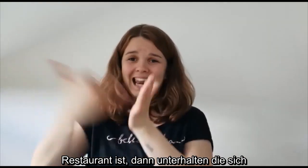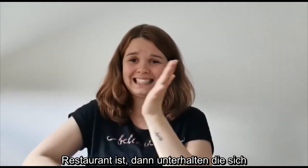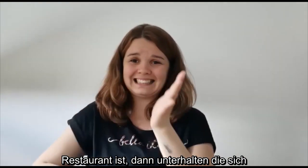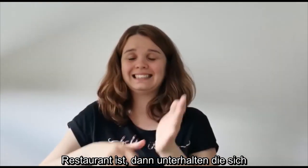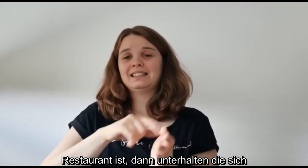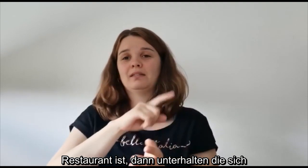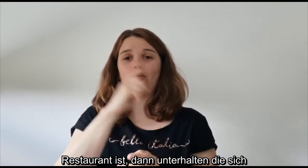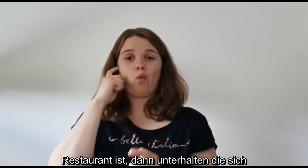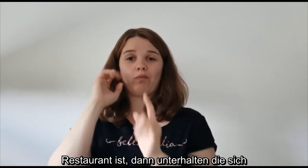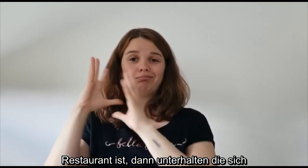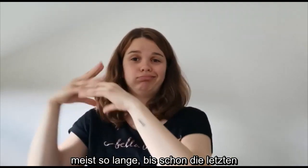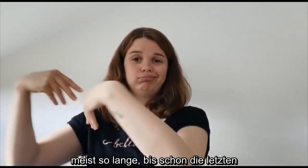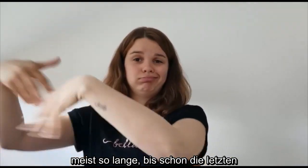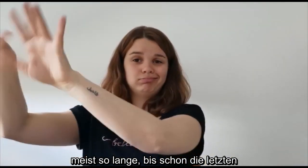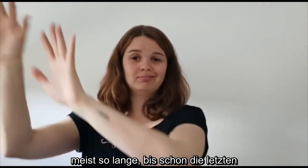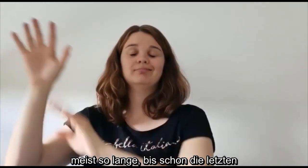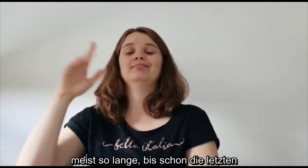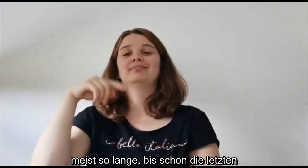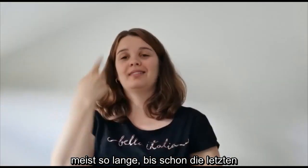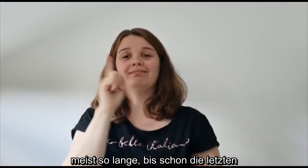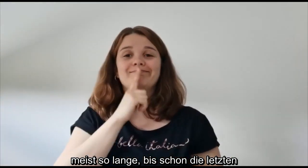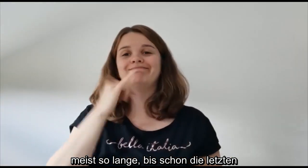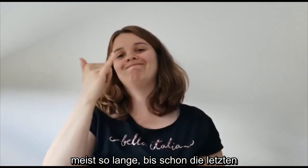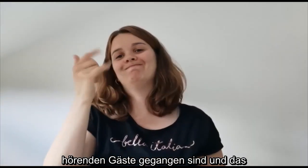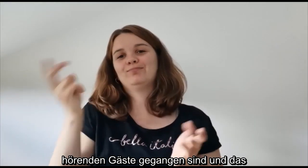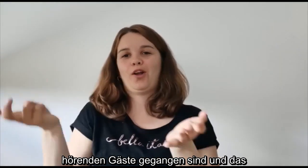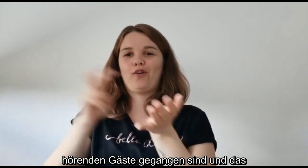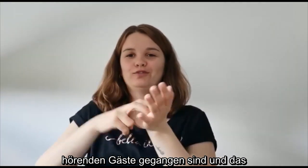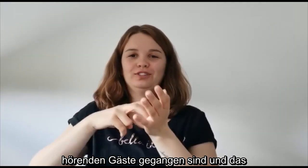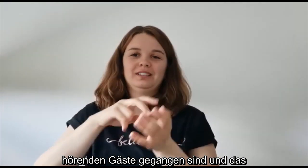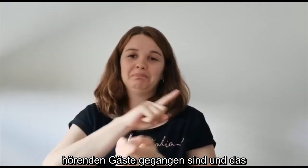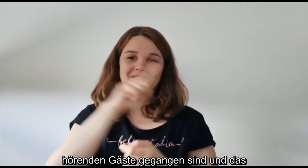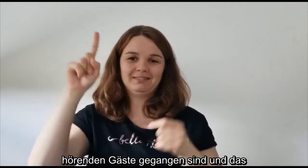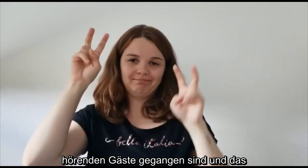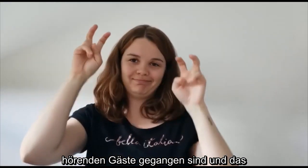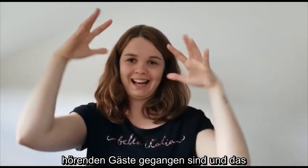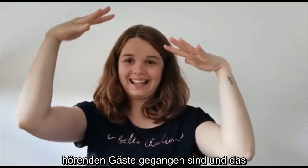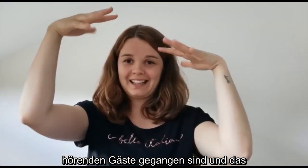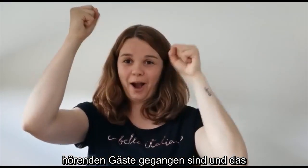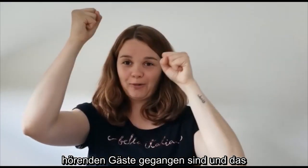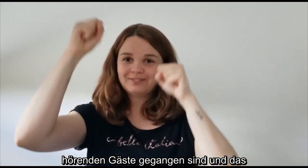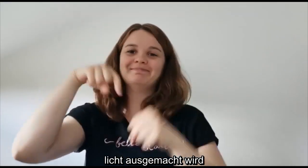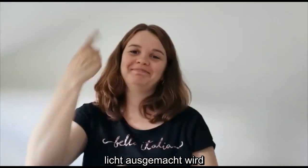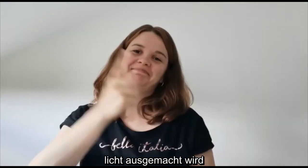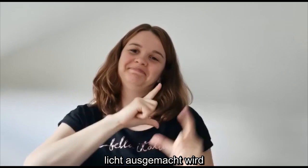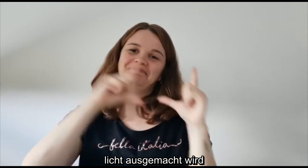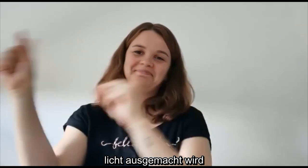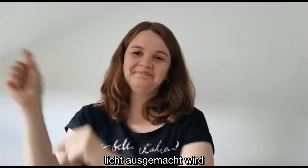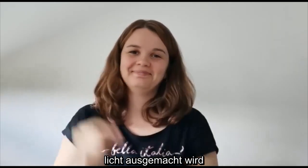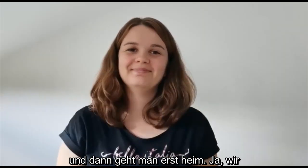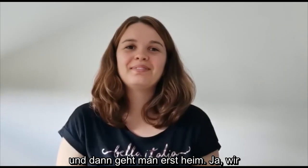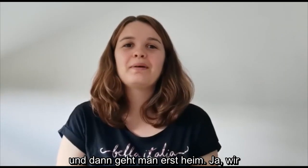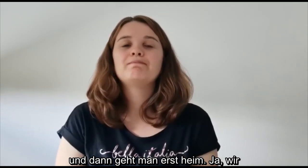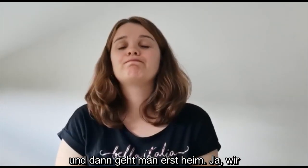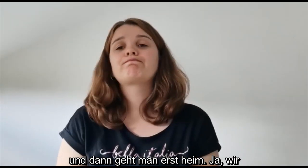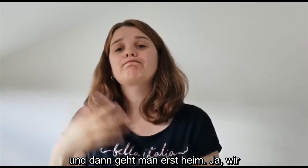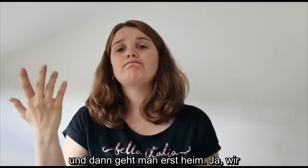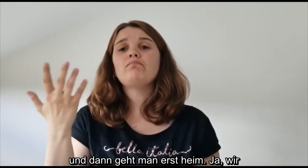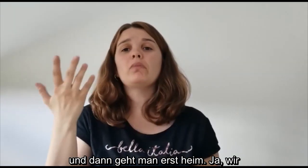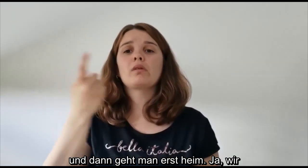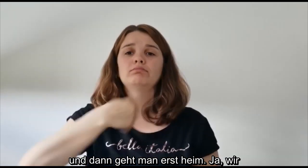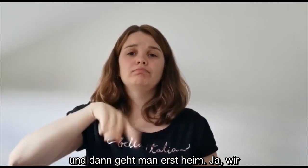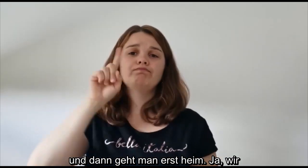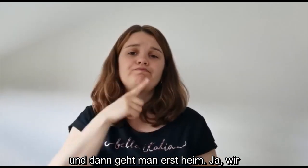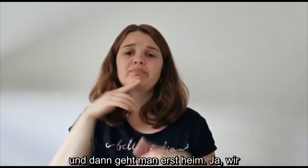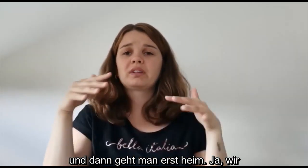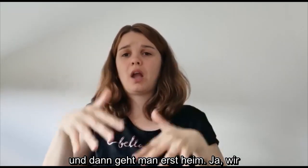Restaurant ist Dann unterhalten die sich meist so lange, bis schon die letzten hörenden Gäste gegangen sind Und das Licht ausgemacht wird Und dann geht